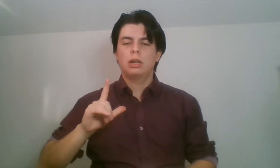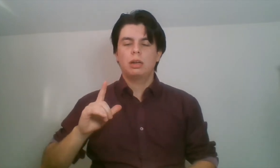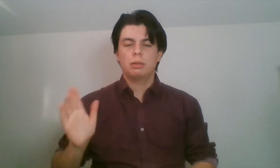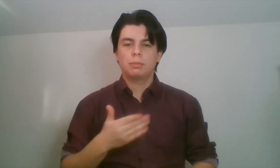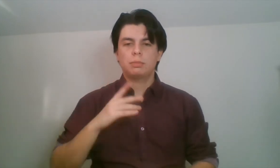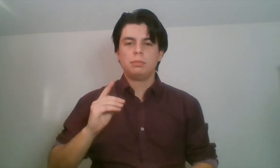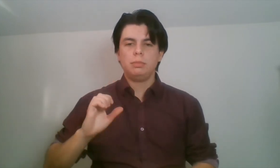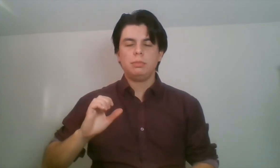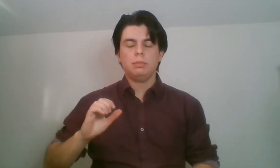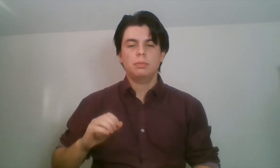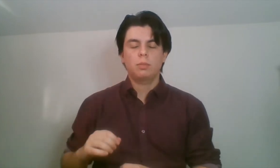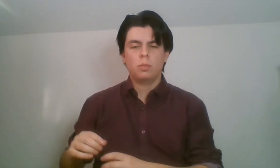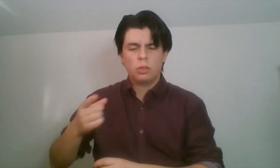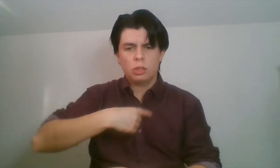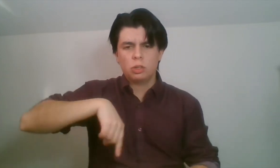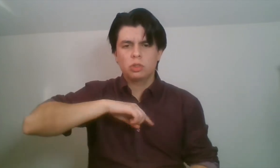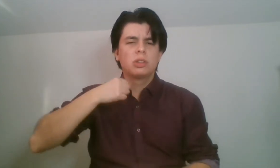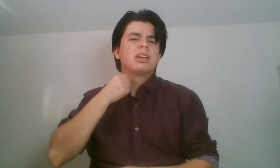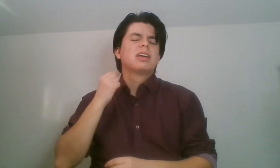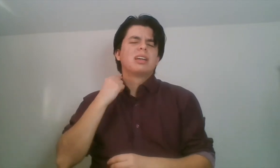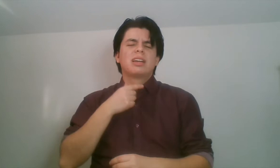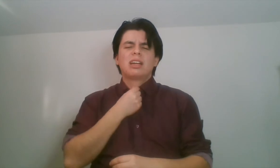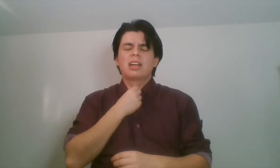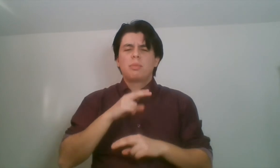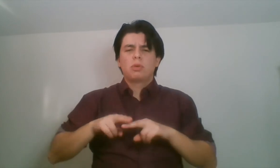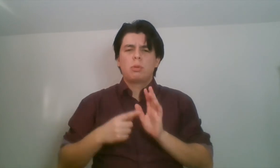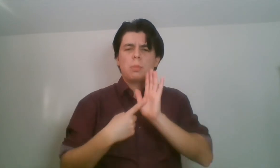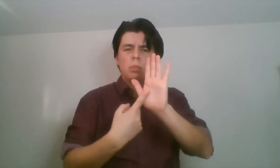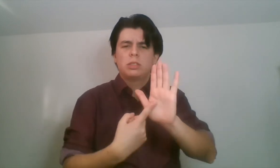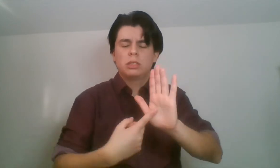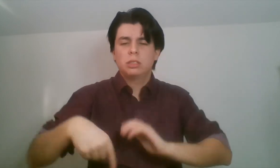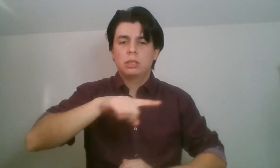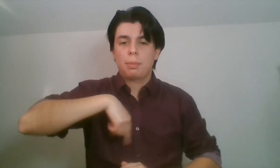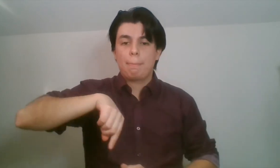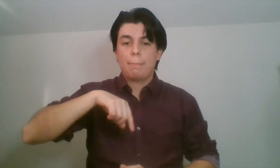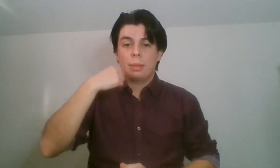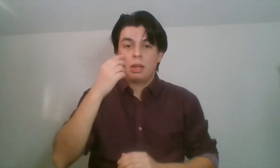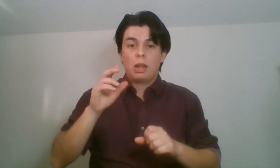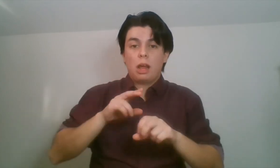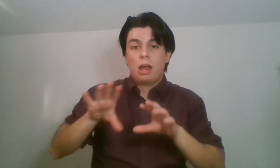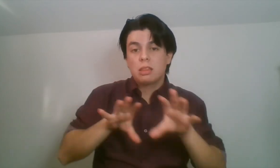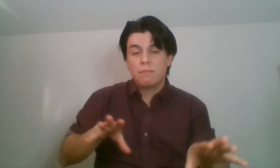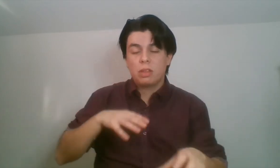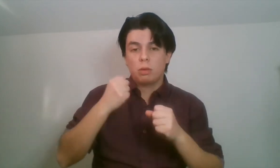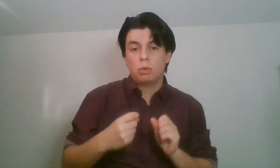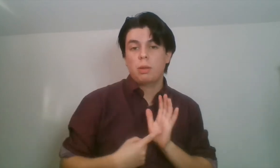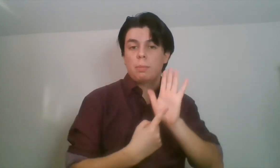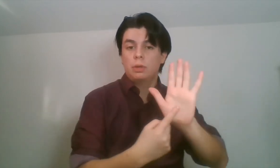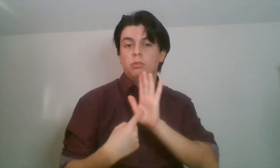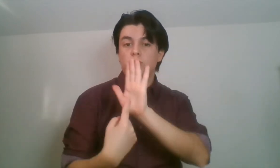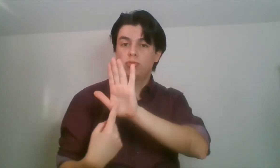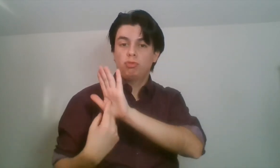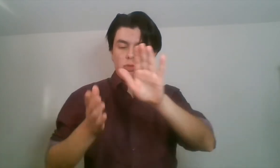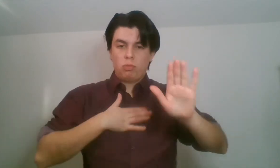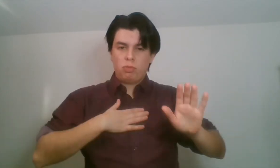dentro de un marco armónico de fácil acceso al público, tanto nacional como internacional. El objetivo